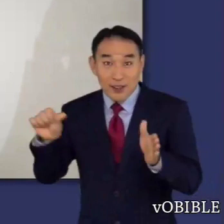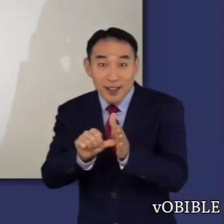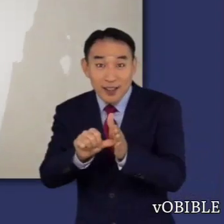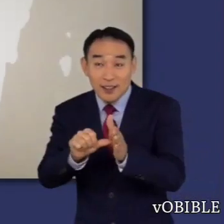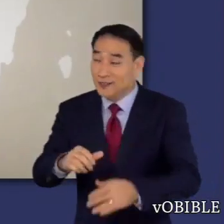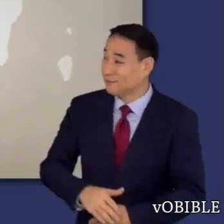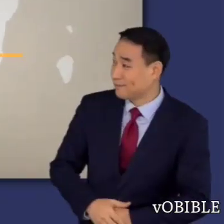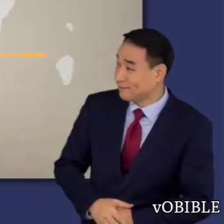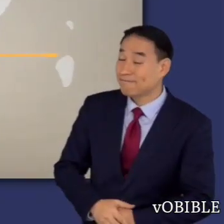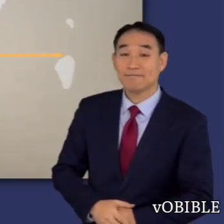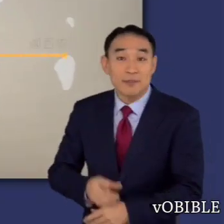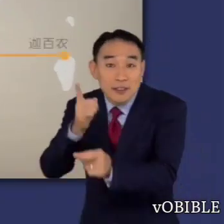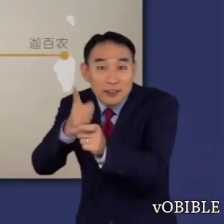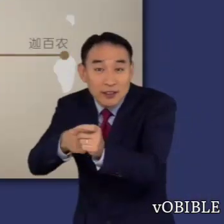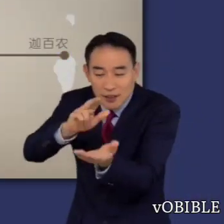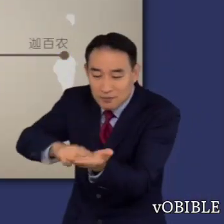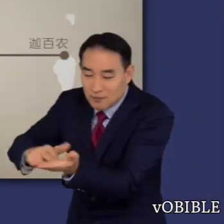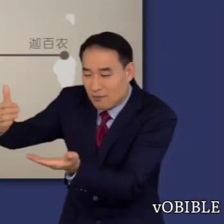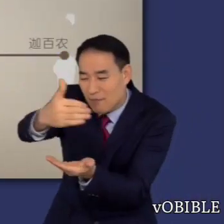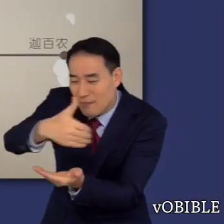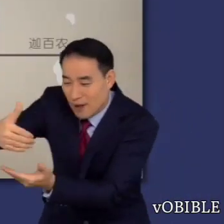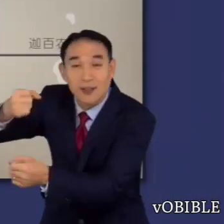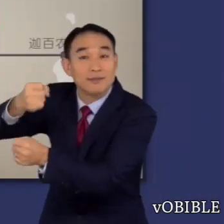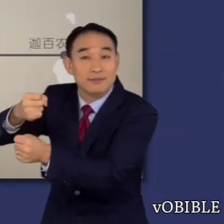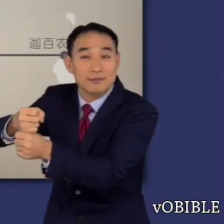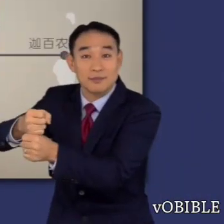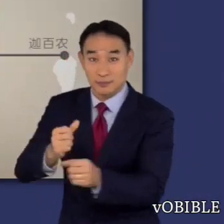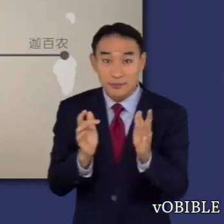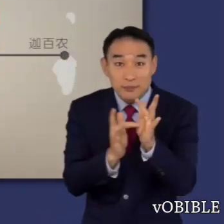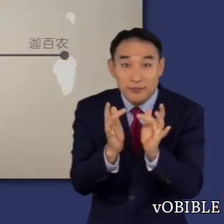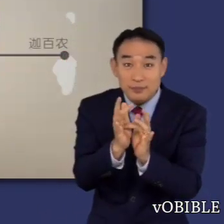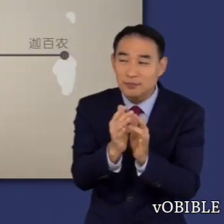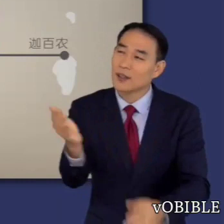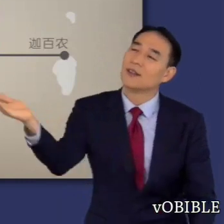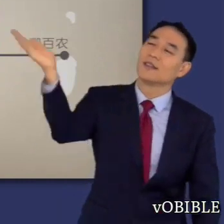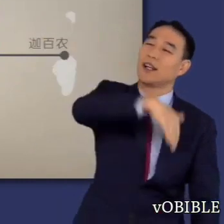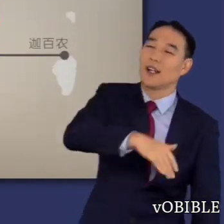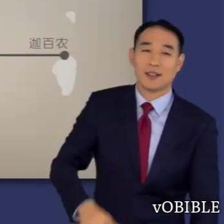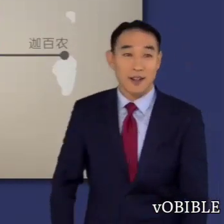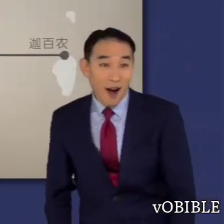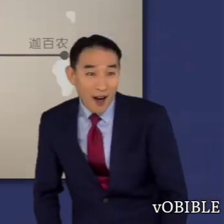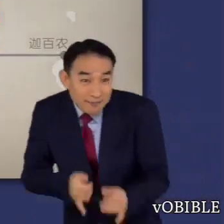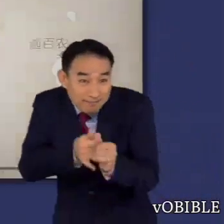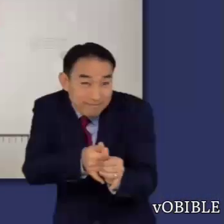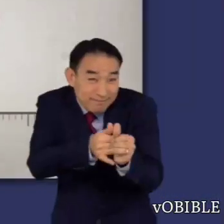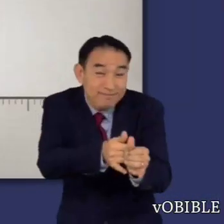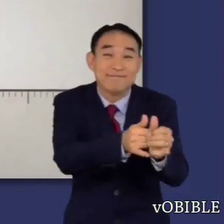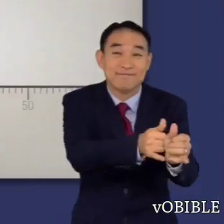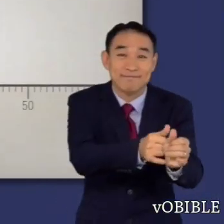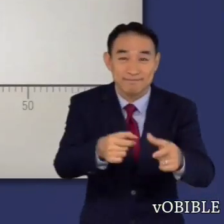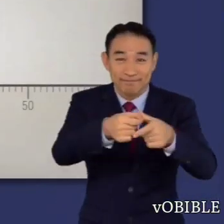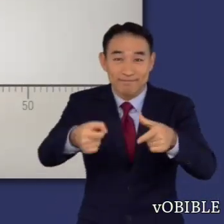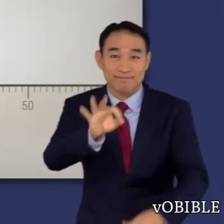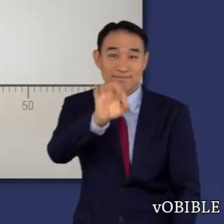耶稣邀请马太做门徒的时候，马太在加百农做收税的工作。公